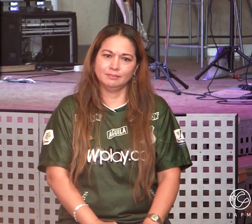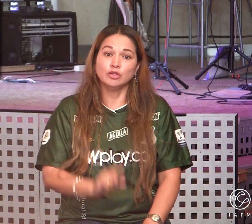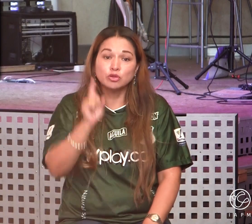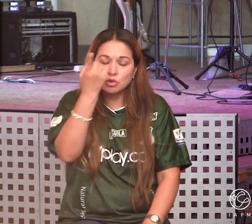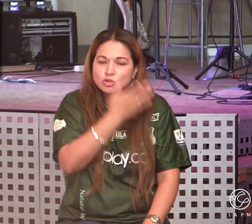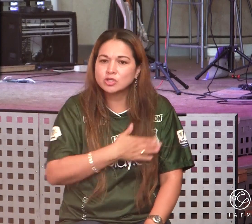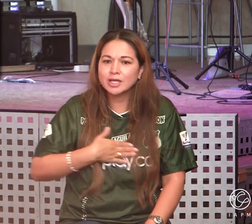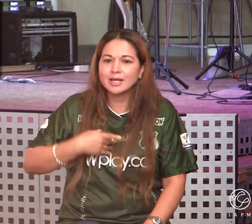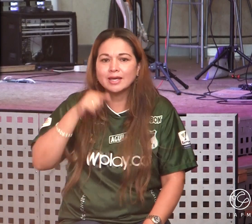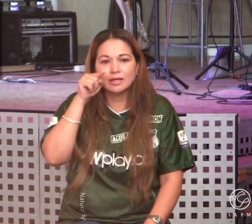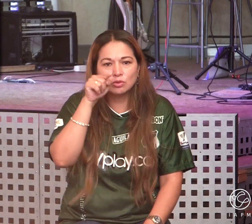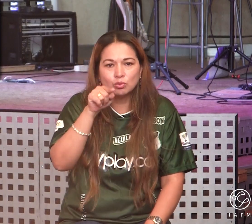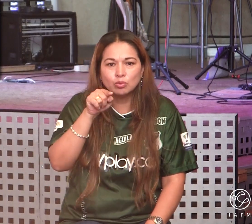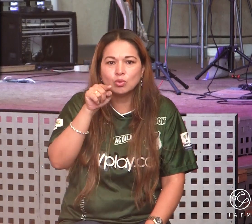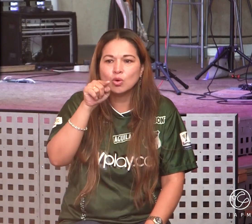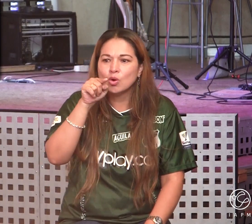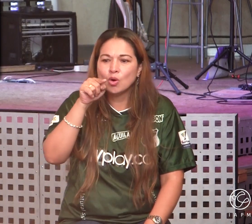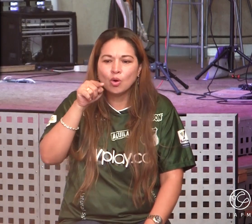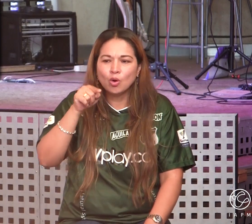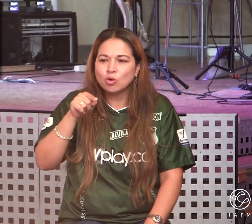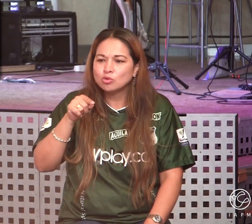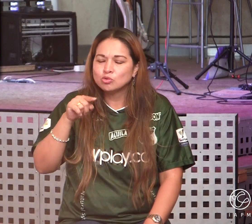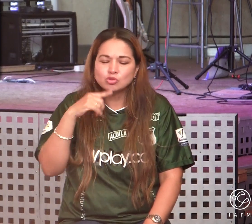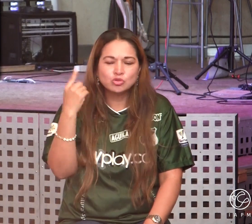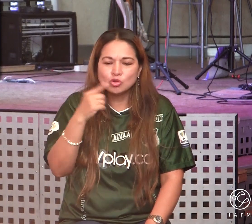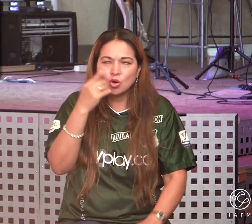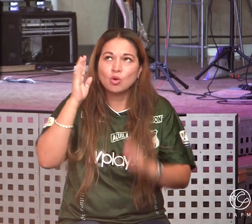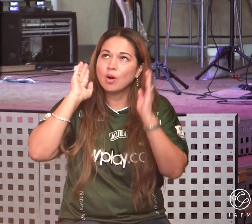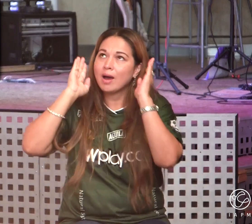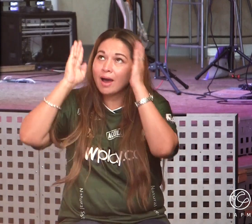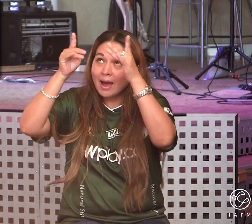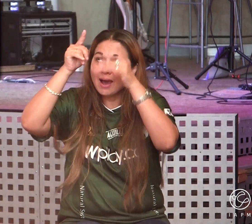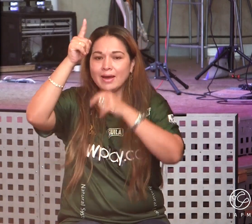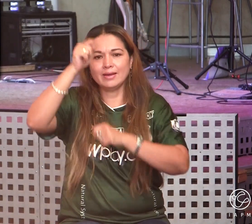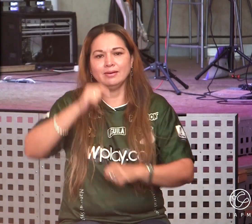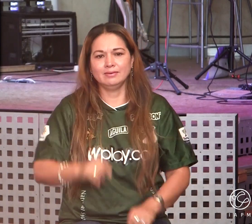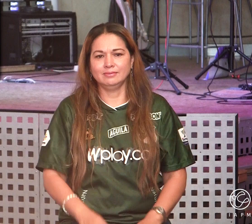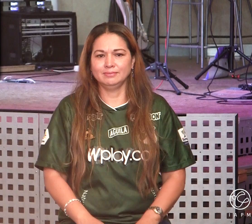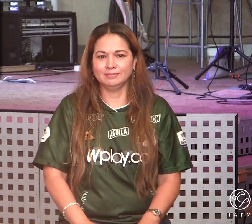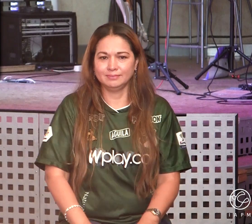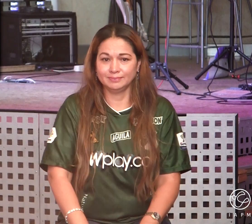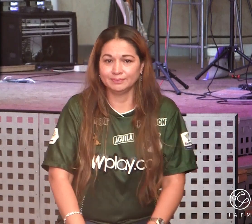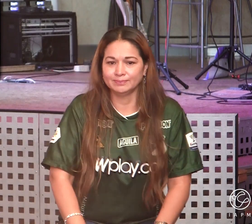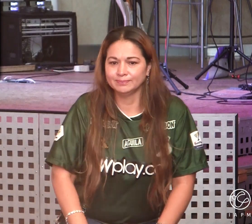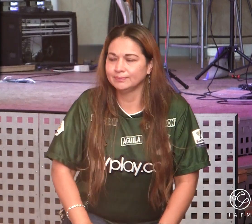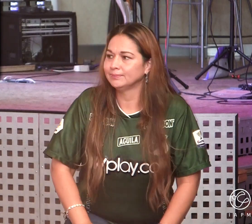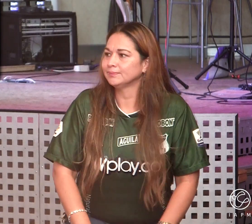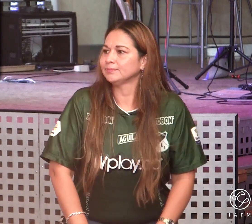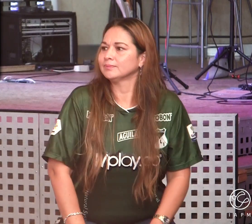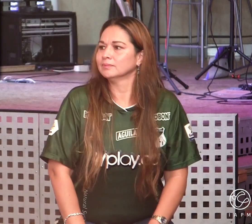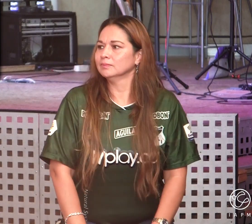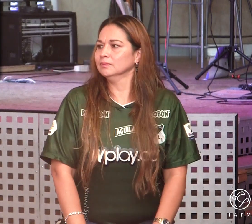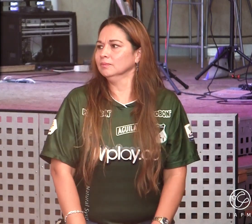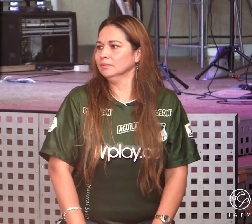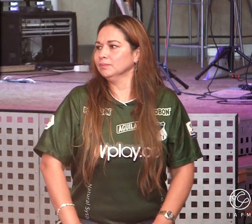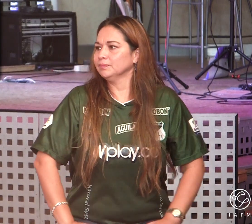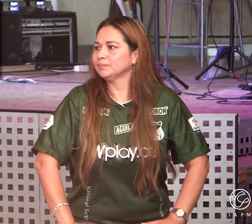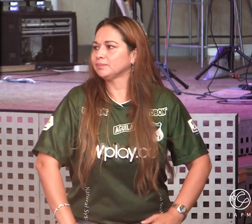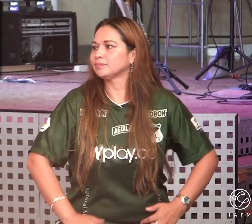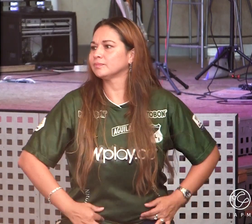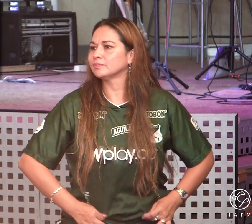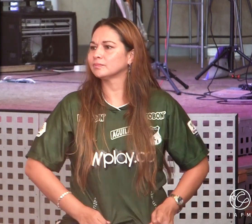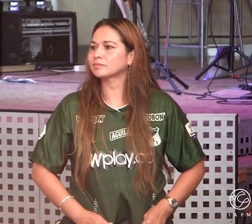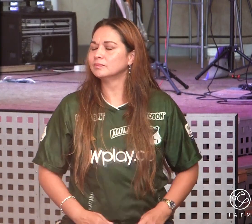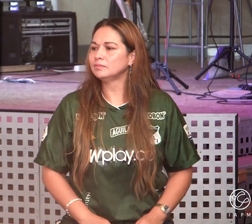cercanía, estar en su órbita, estar en su alrededor cercano para poder entender bien de qué se trata todo caminando con